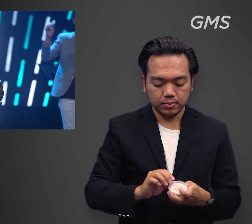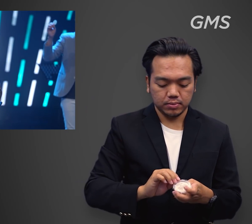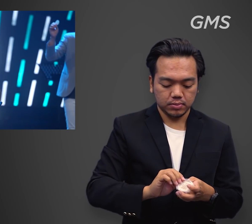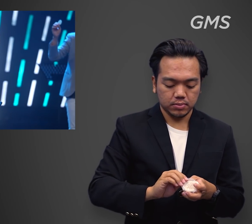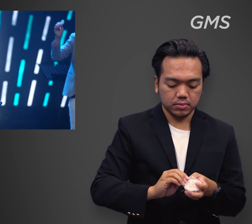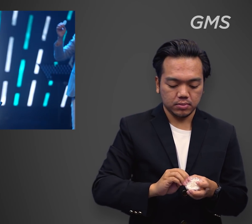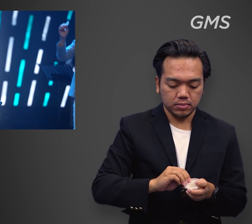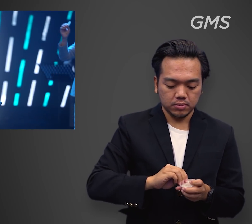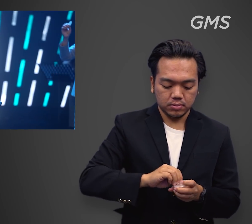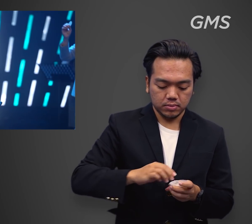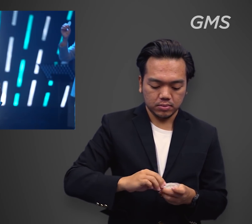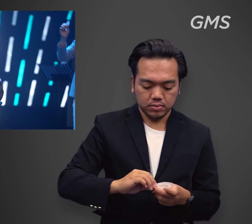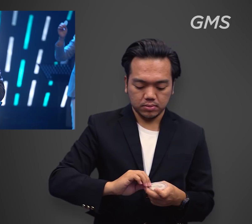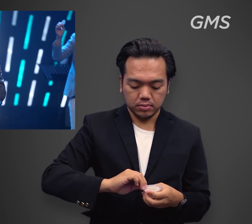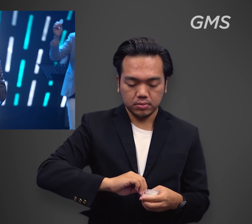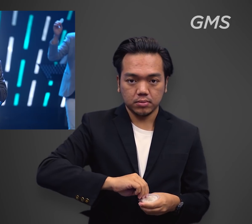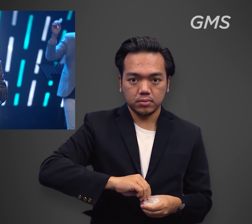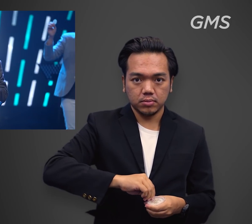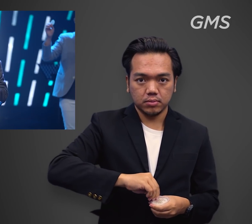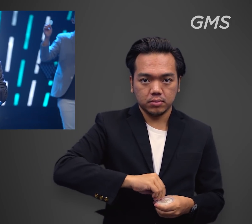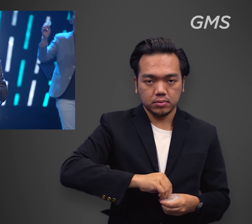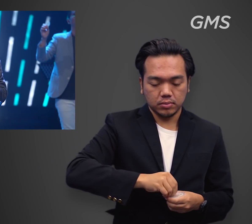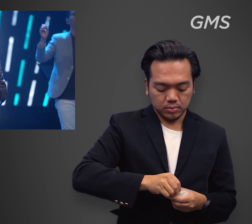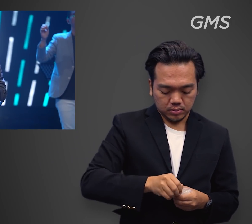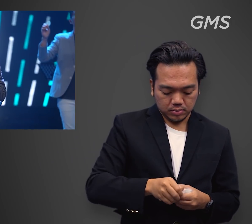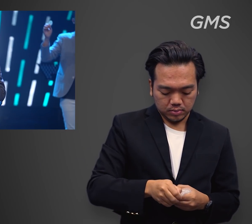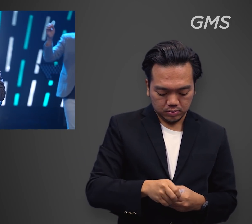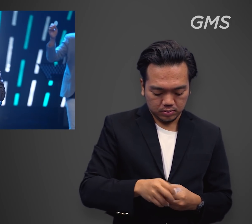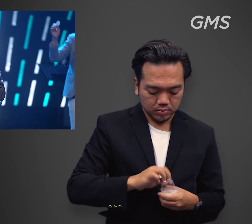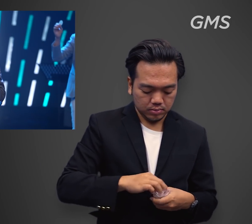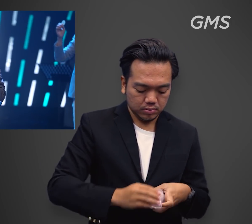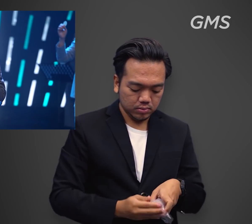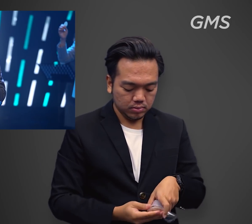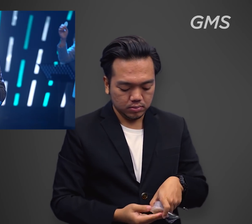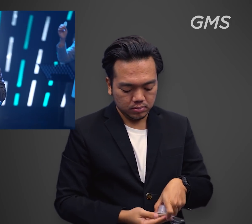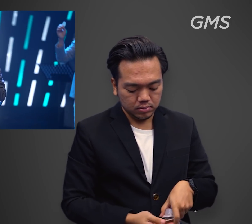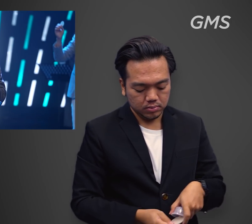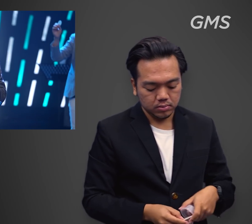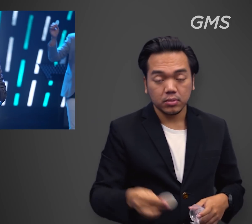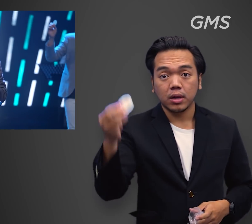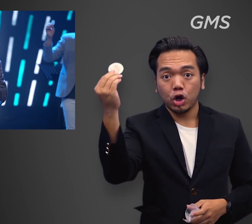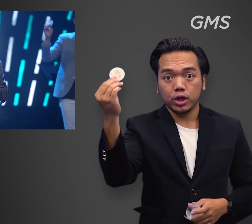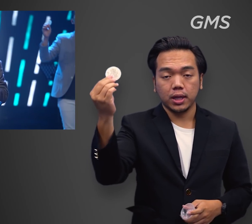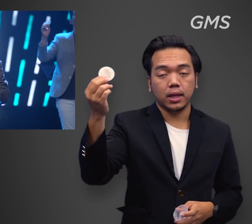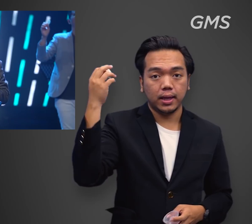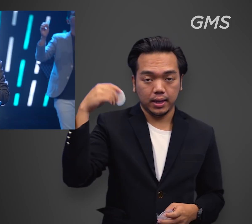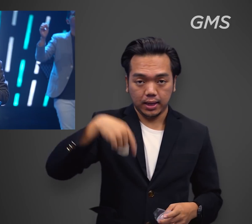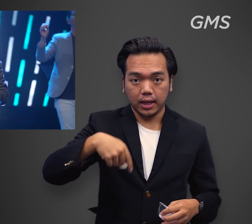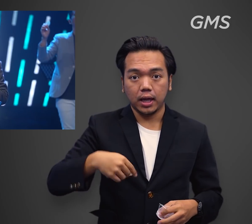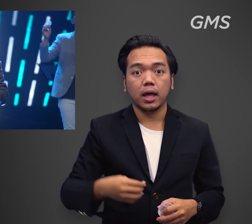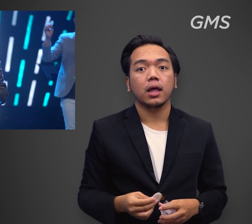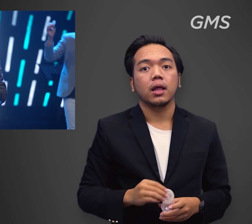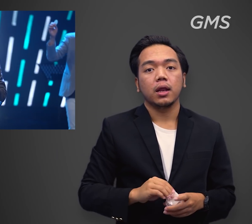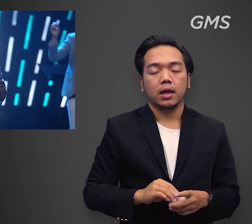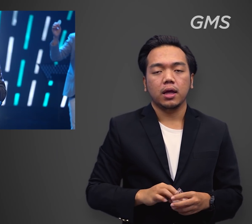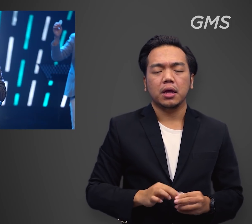masing-masing. Roti ini adalah lambang dari tubuh Kristus yang sudah dikorbankan bagi kita. Firman Tuhan